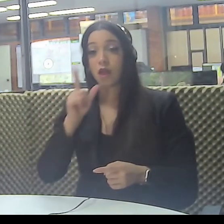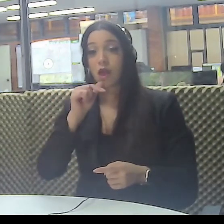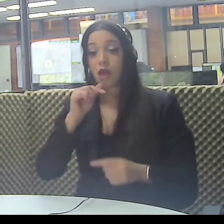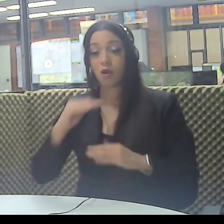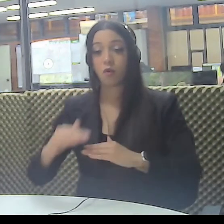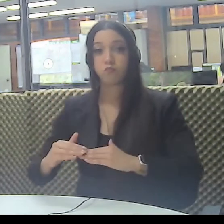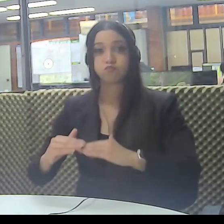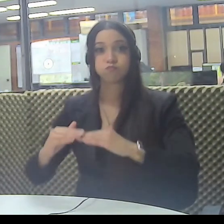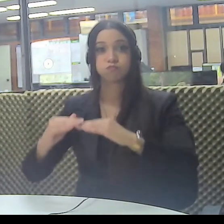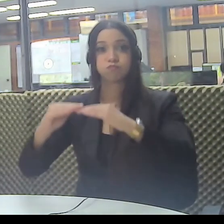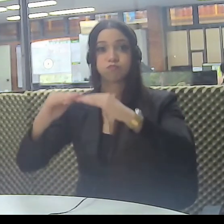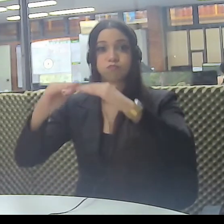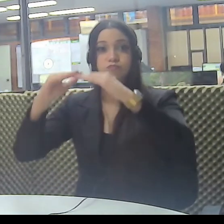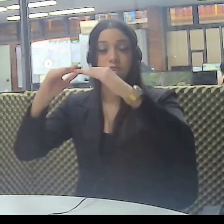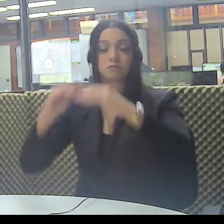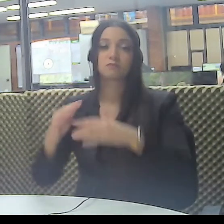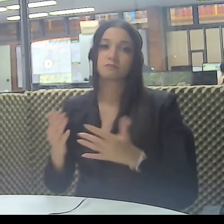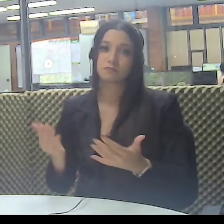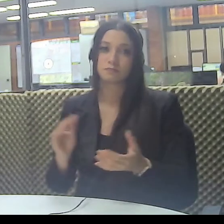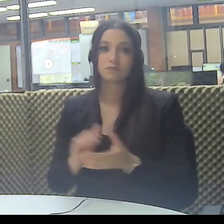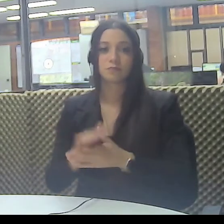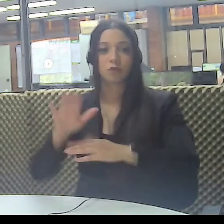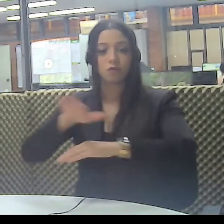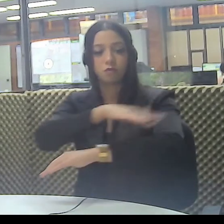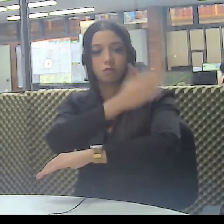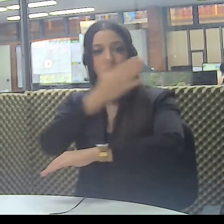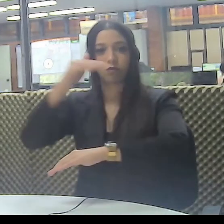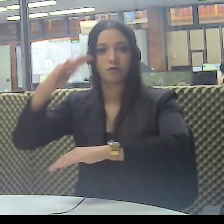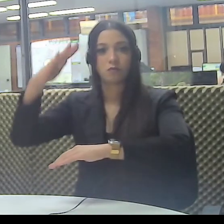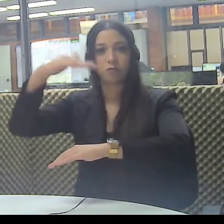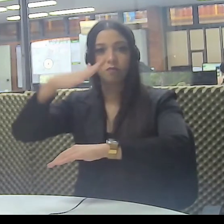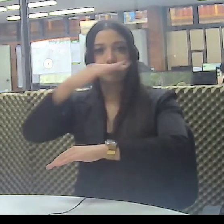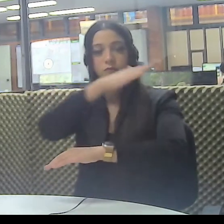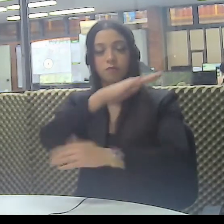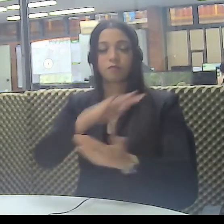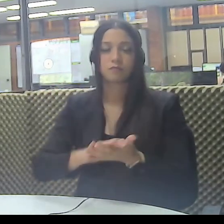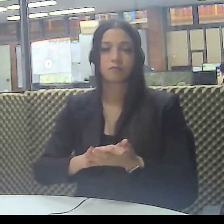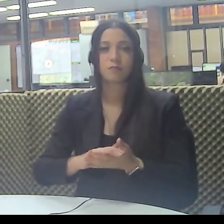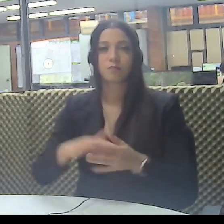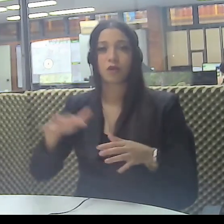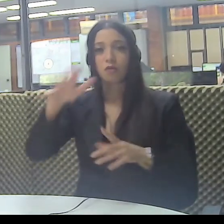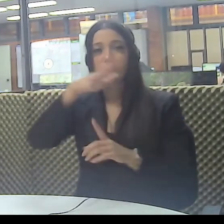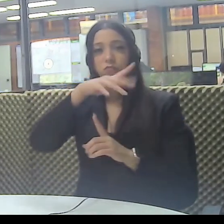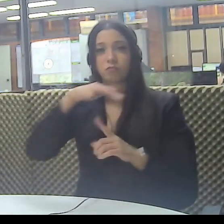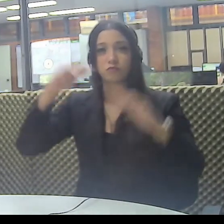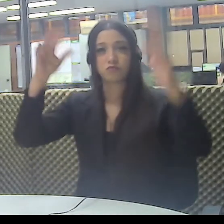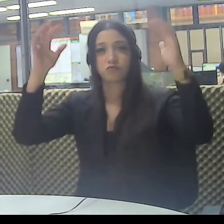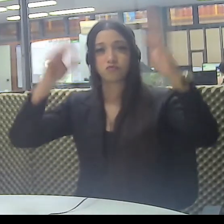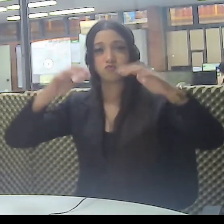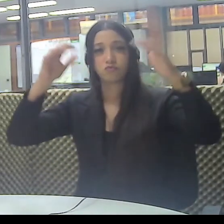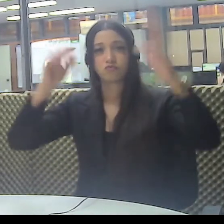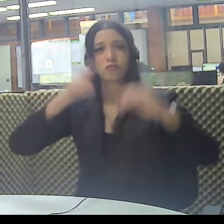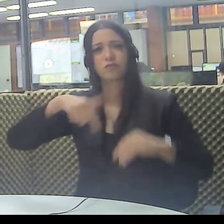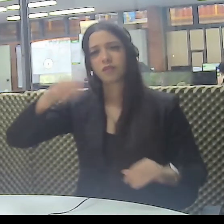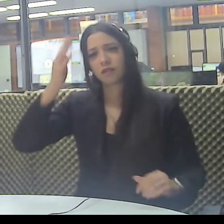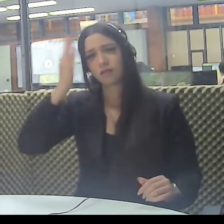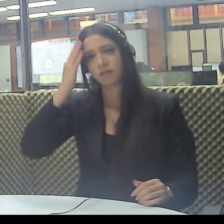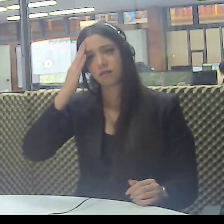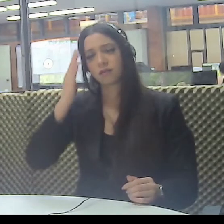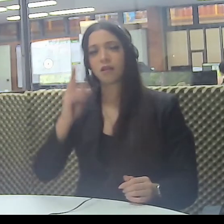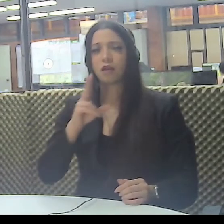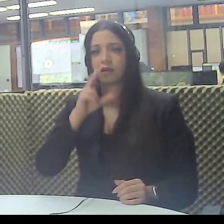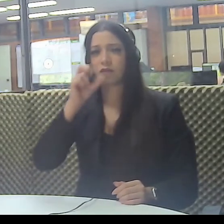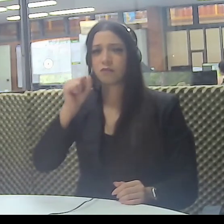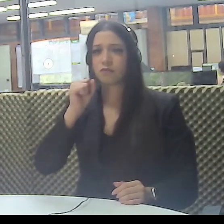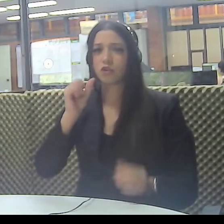bueiros entupidos, esse tipo de situação, que causa nesse evento climático que está se aproximando, que todo mundo sabe, que